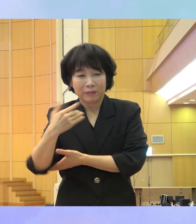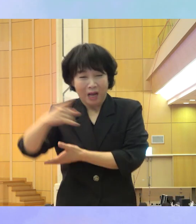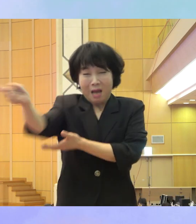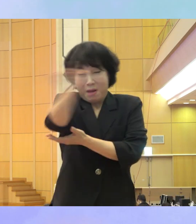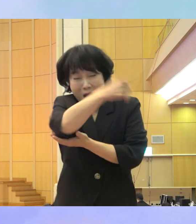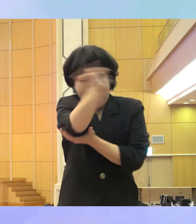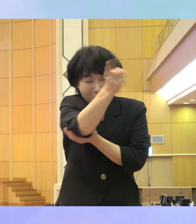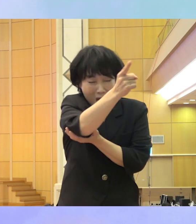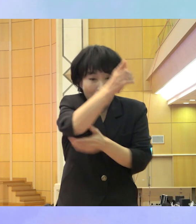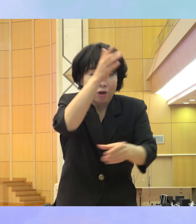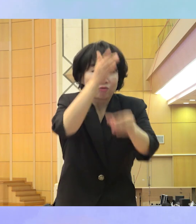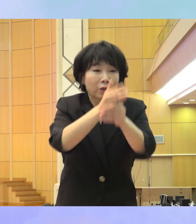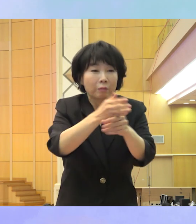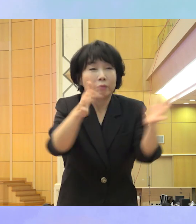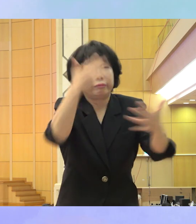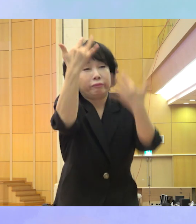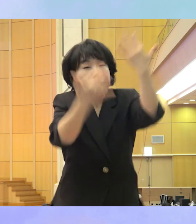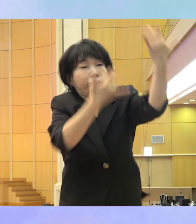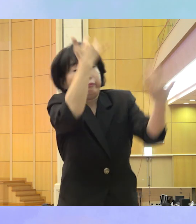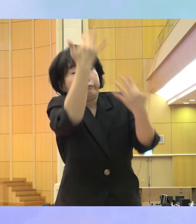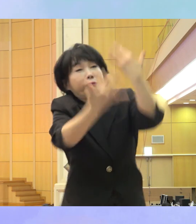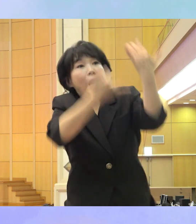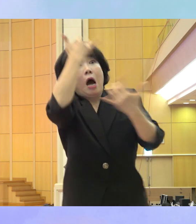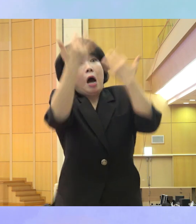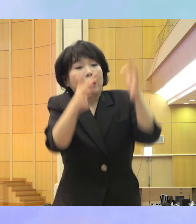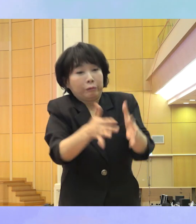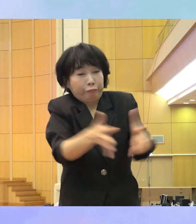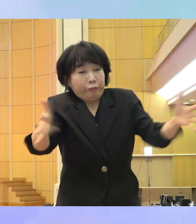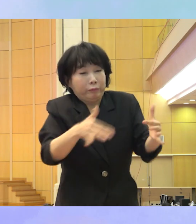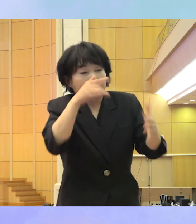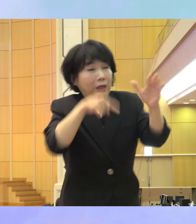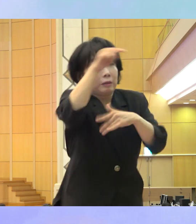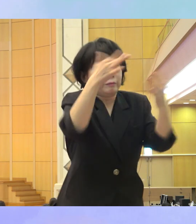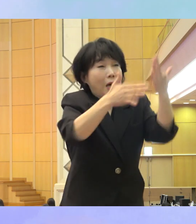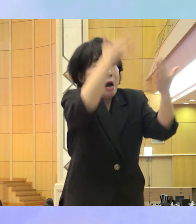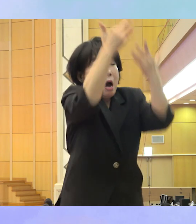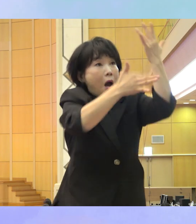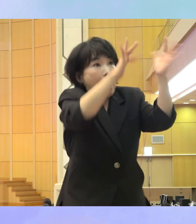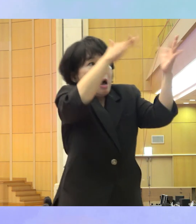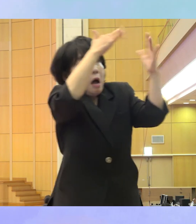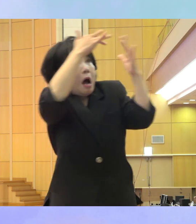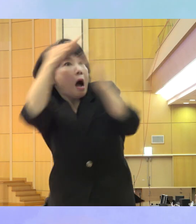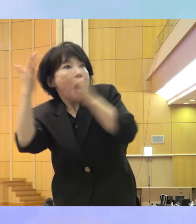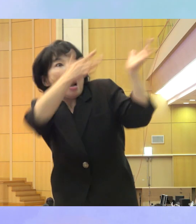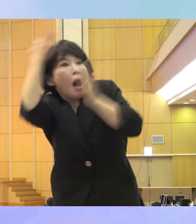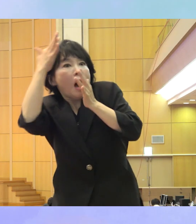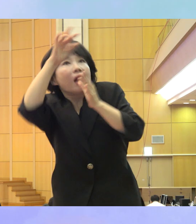의해서 추락했습니다. 그 높은 데서 떨어졌어요.